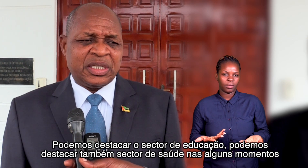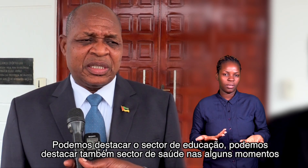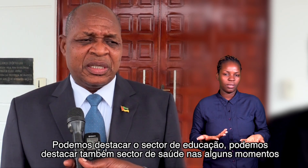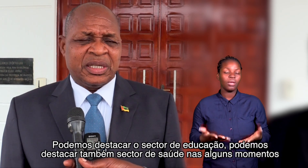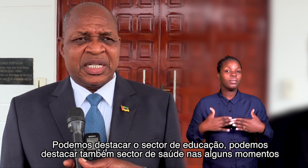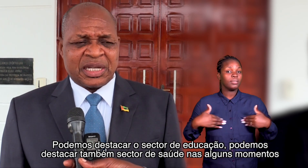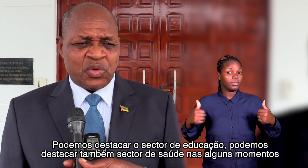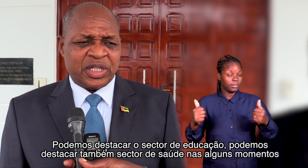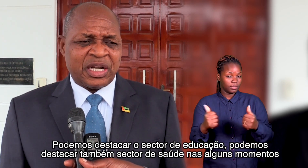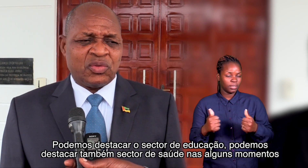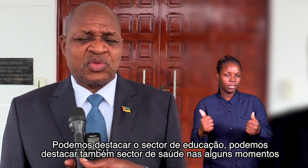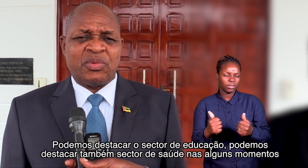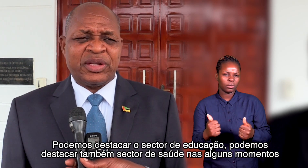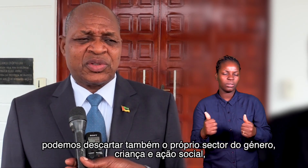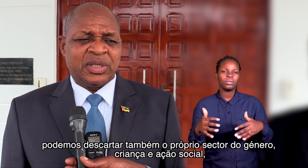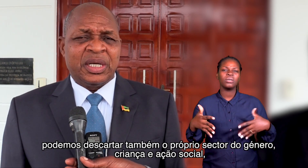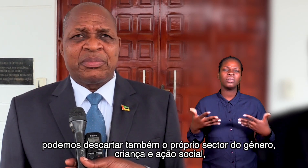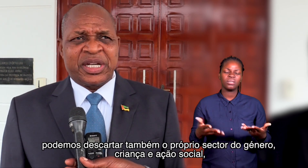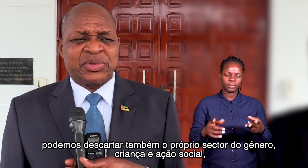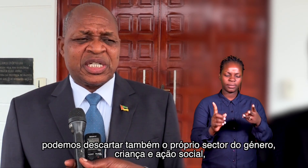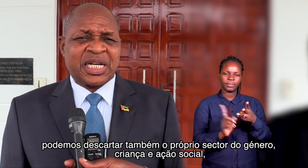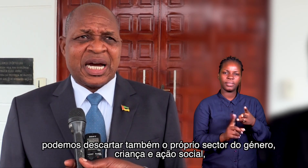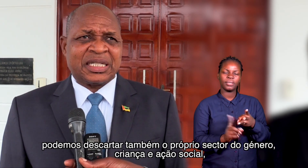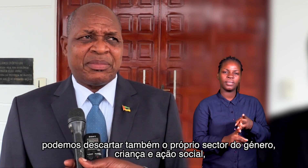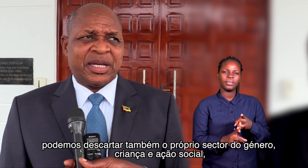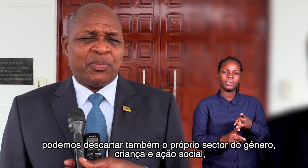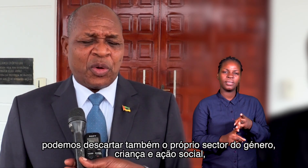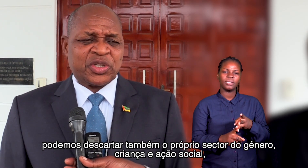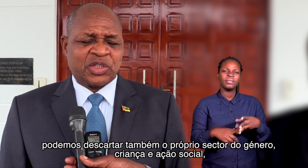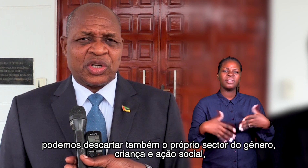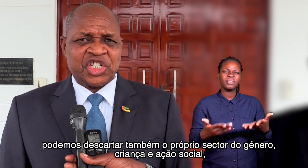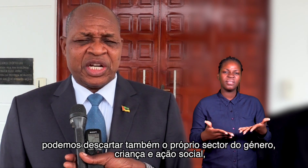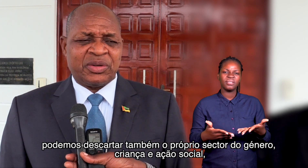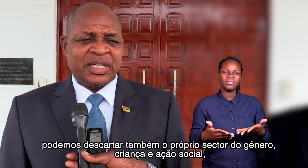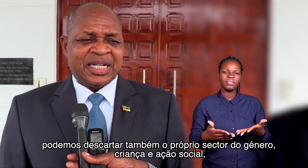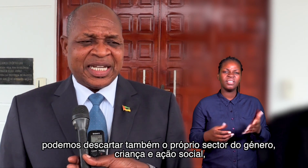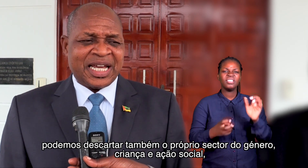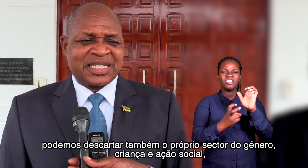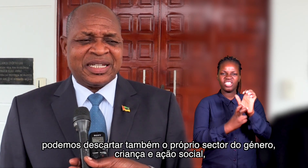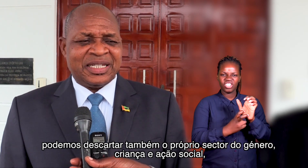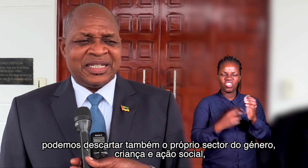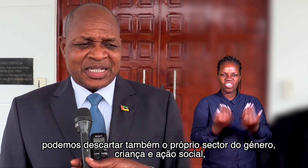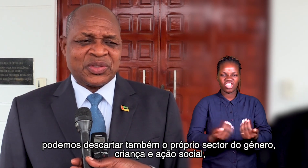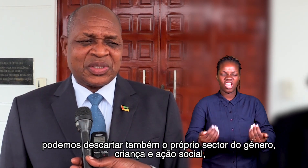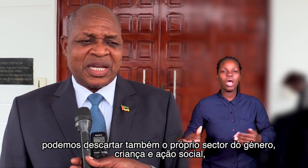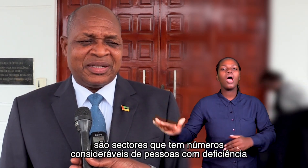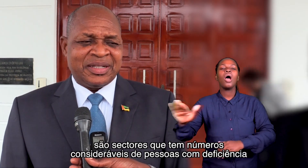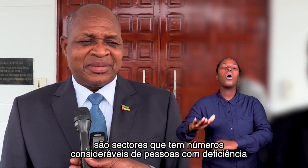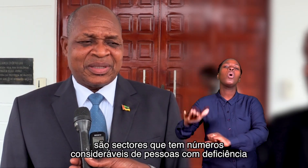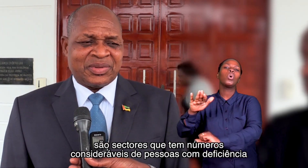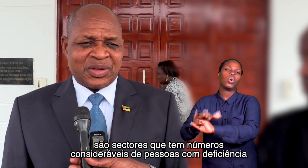setor de saúde, em alguns momentos, podemos destacar também ao próprio setor de gênero, criança e ação